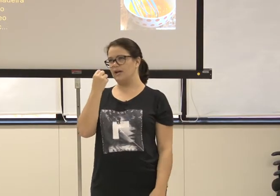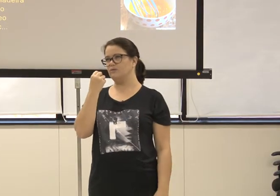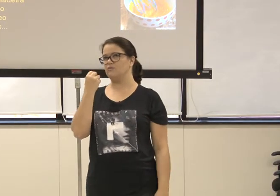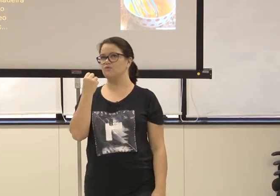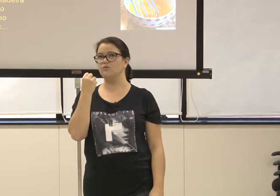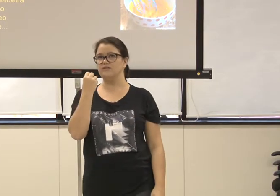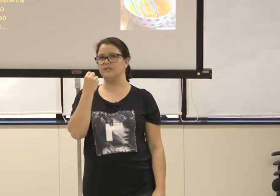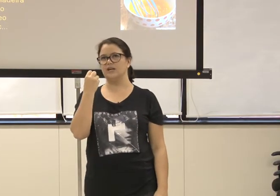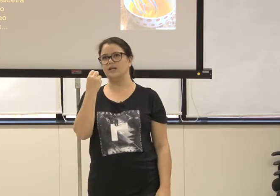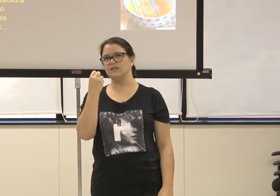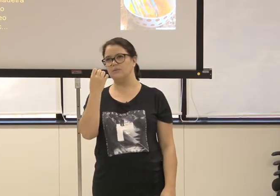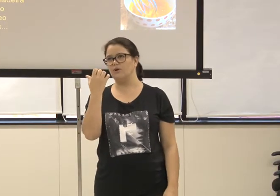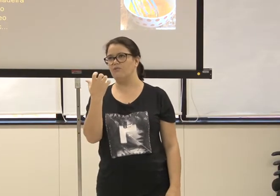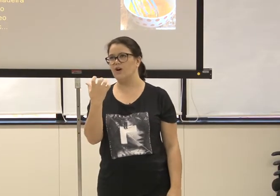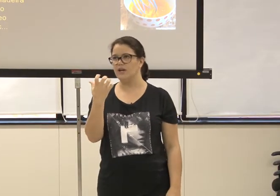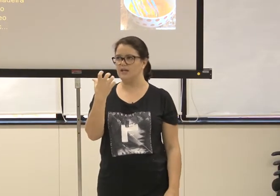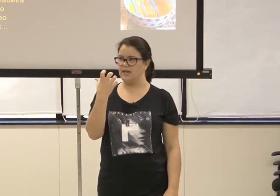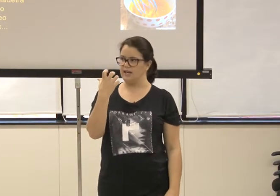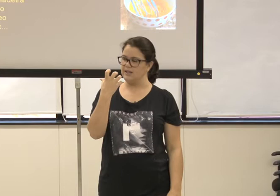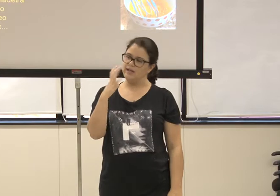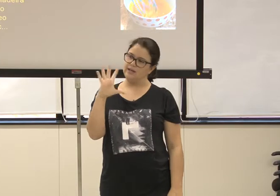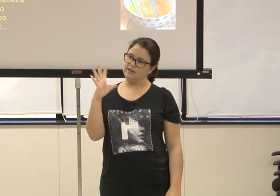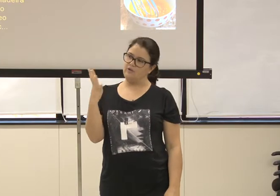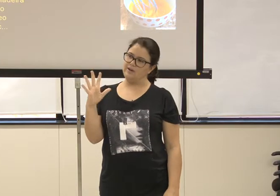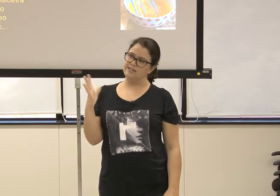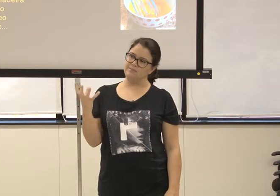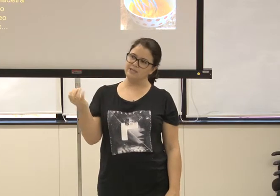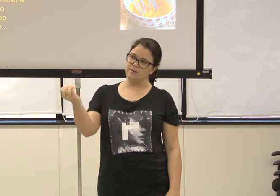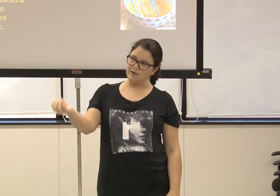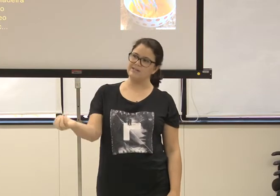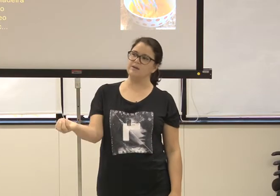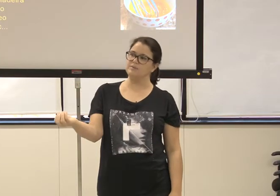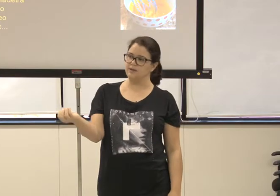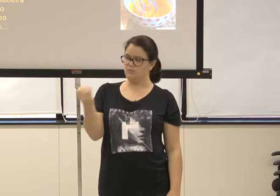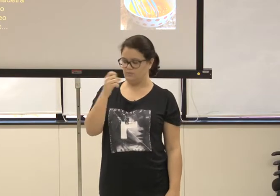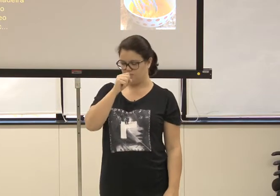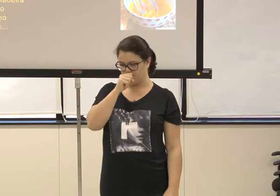elementos suficientes que provoquem nele talvez a mesma percepção